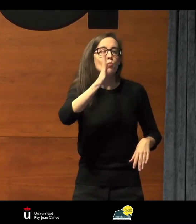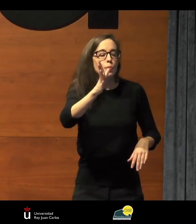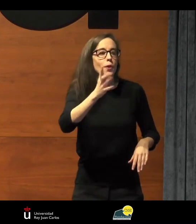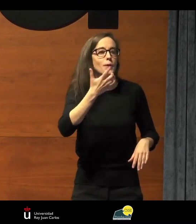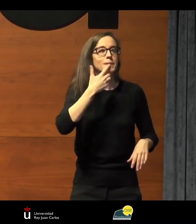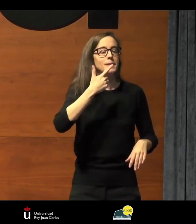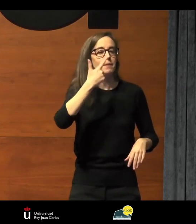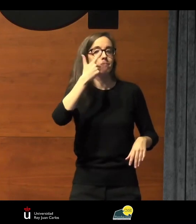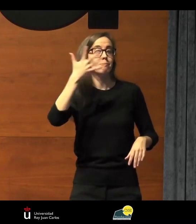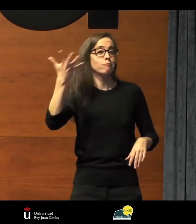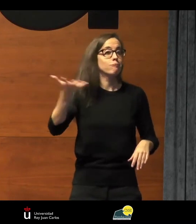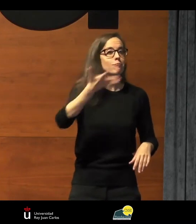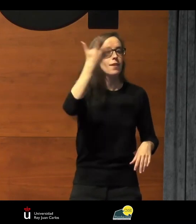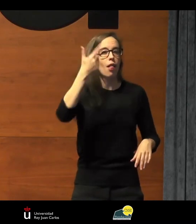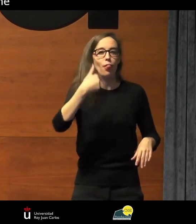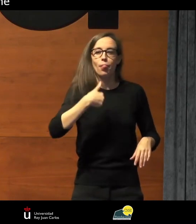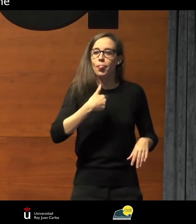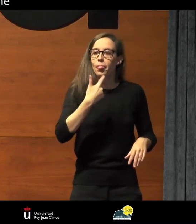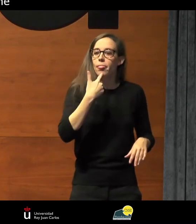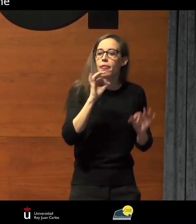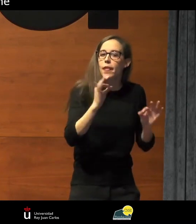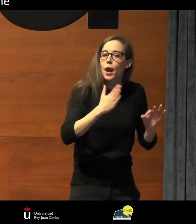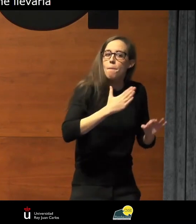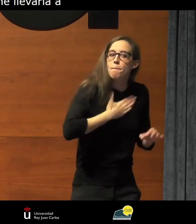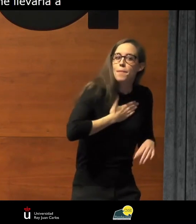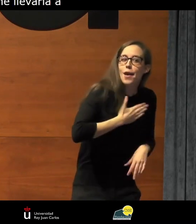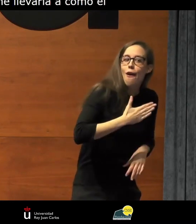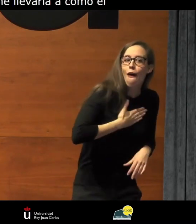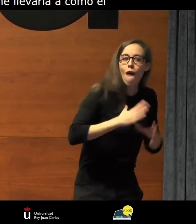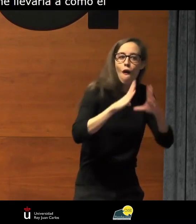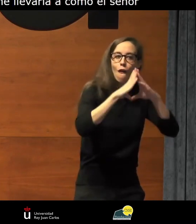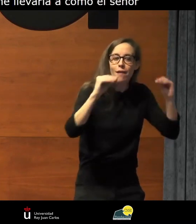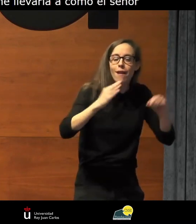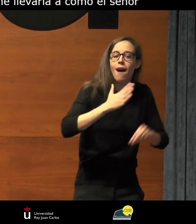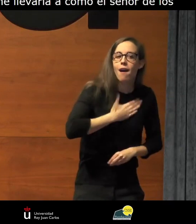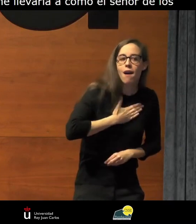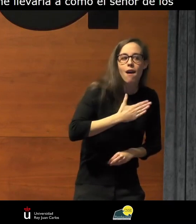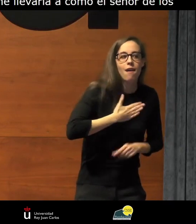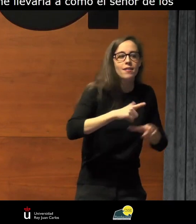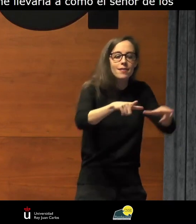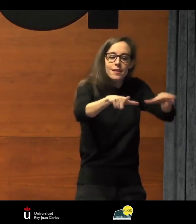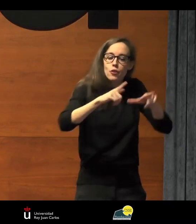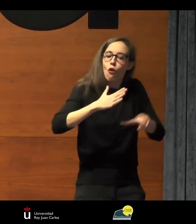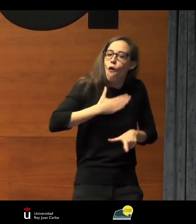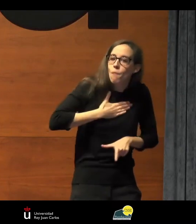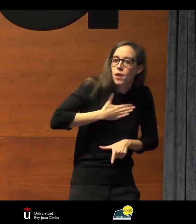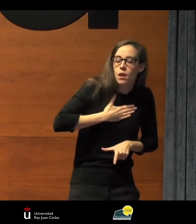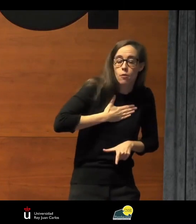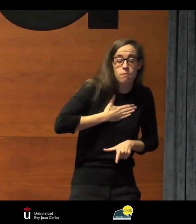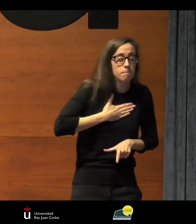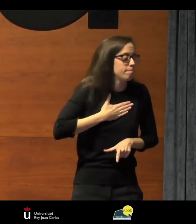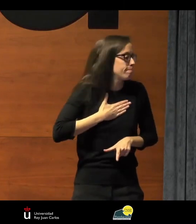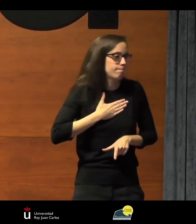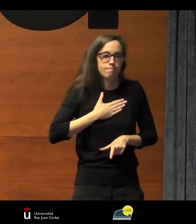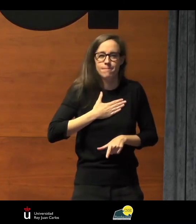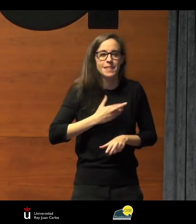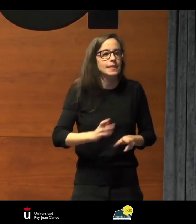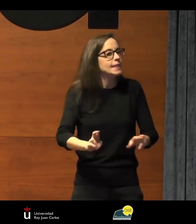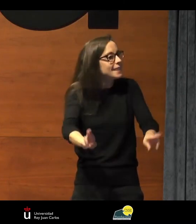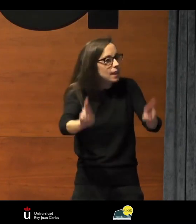Gollum en El Señor de los Anillos, decir, es mío. Pero lo que espero es